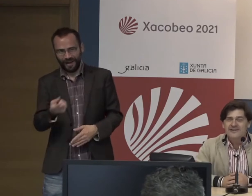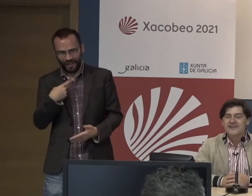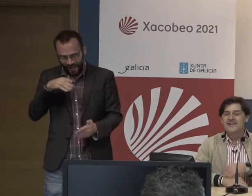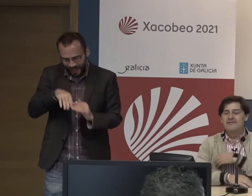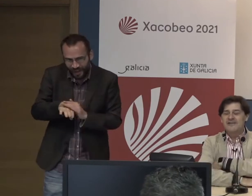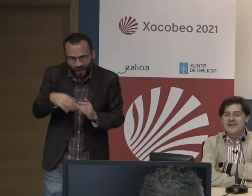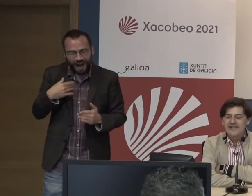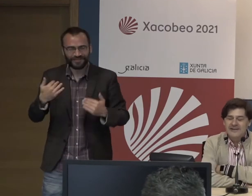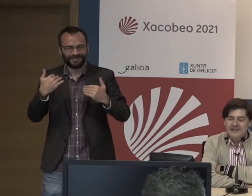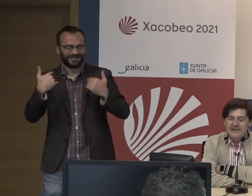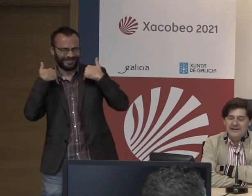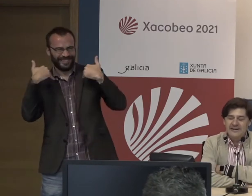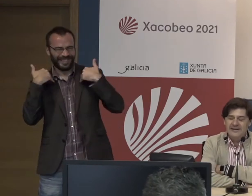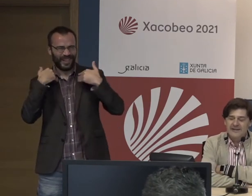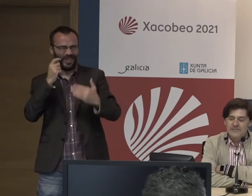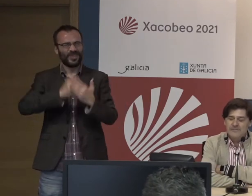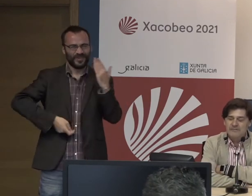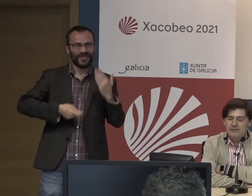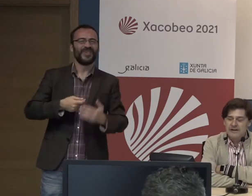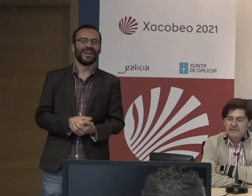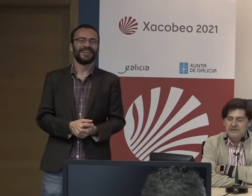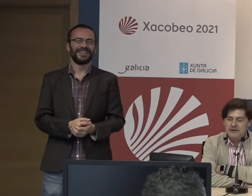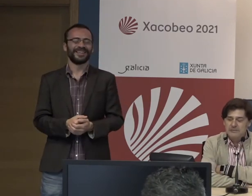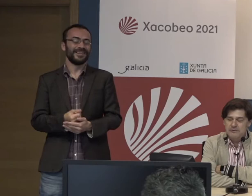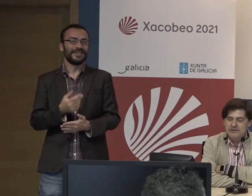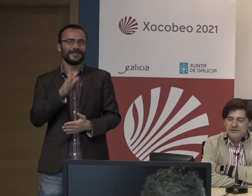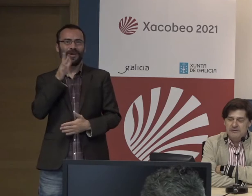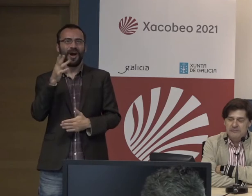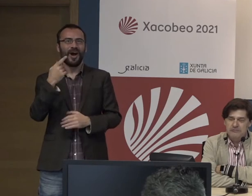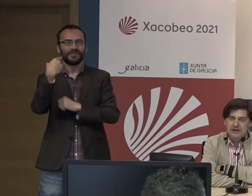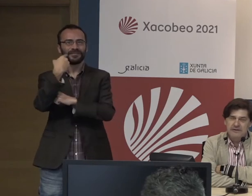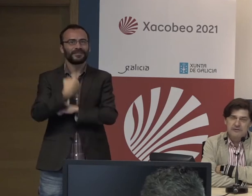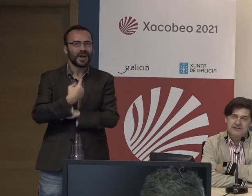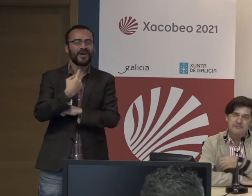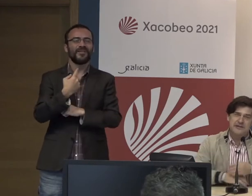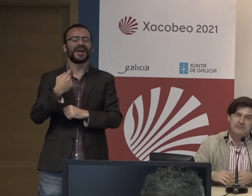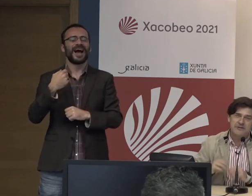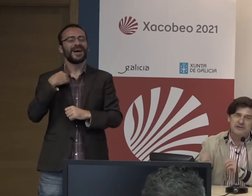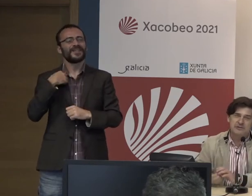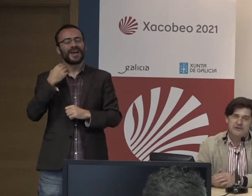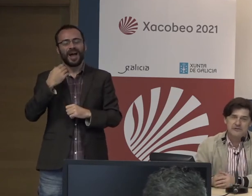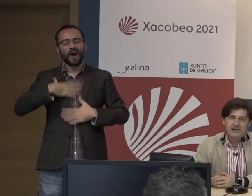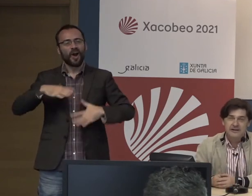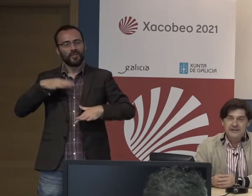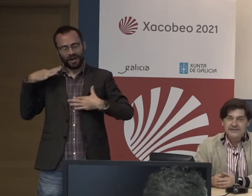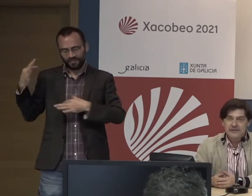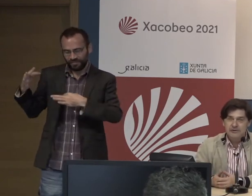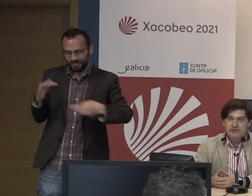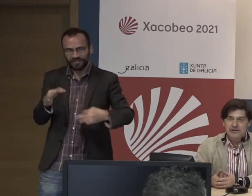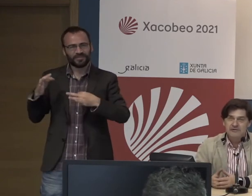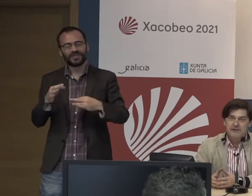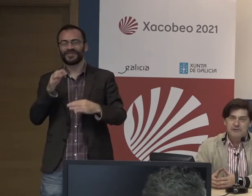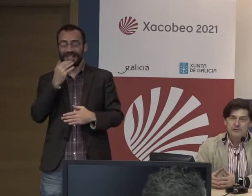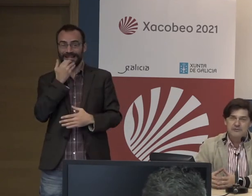adentro, porque me obligan además, además no puedo echar todo el cubo a la vez, tengo que echar pieza a pieza porque es horizontal. Ese tipo